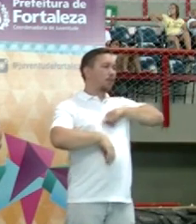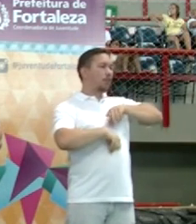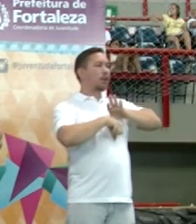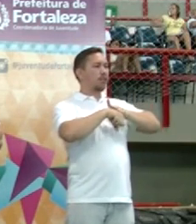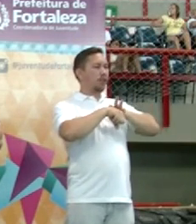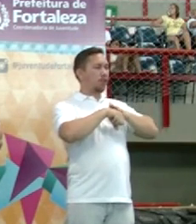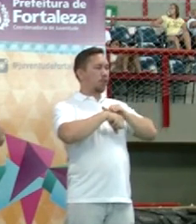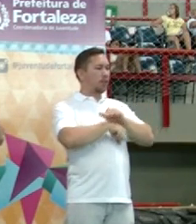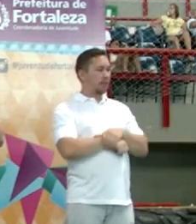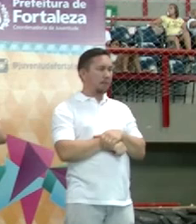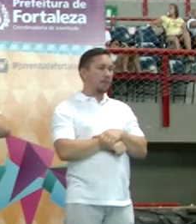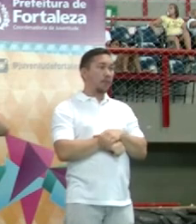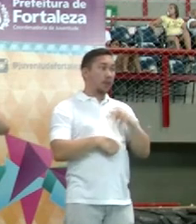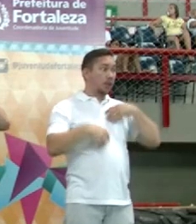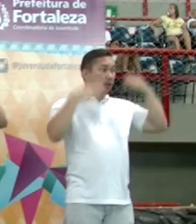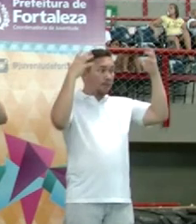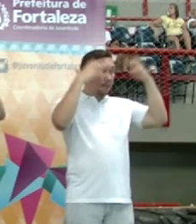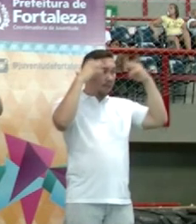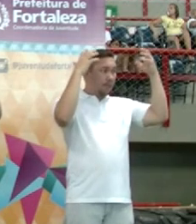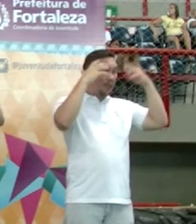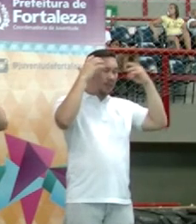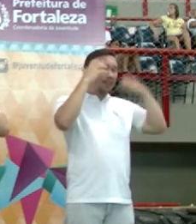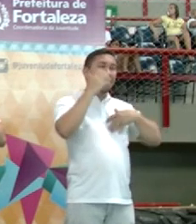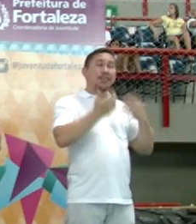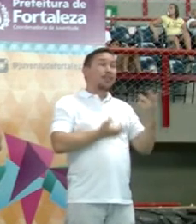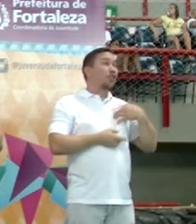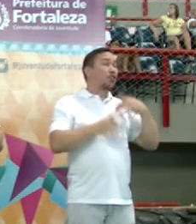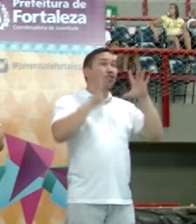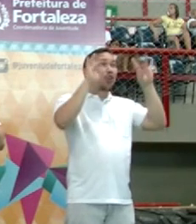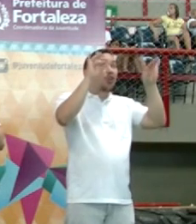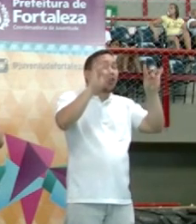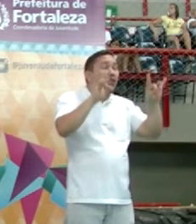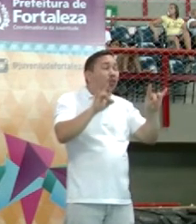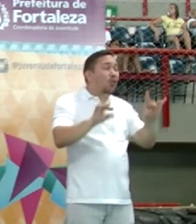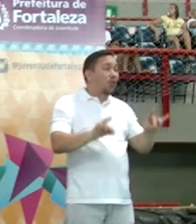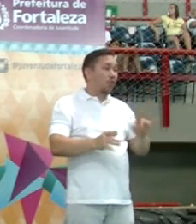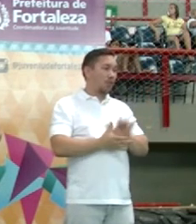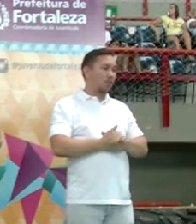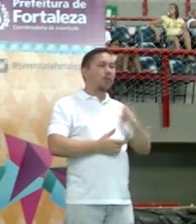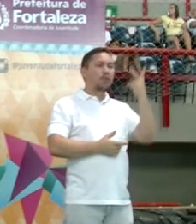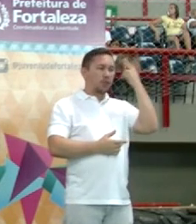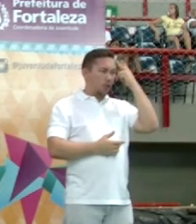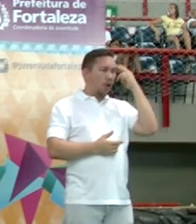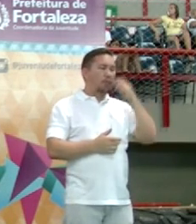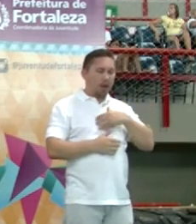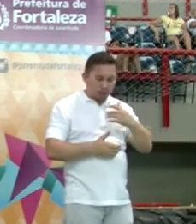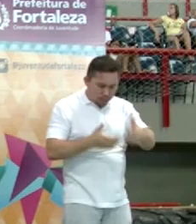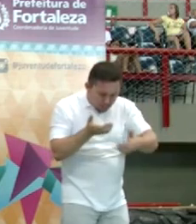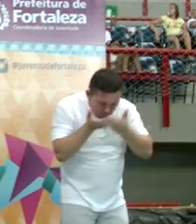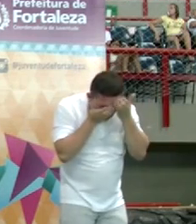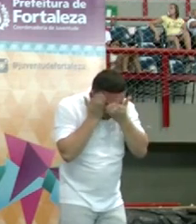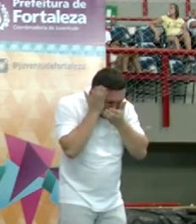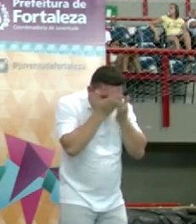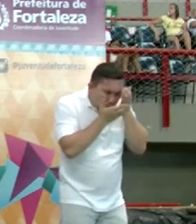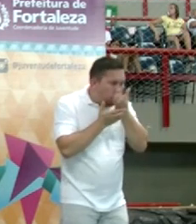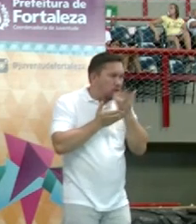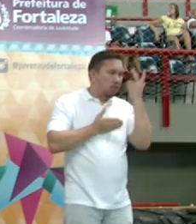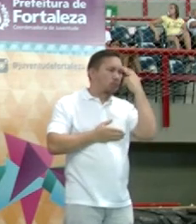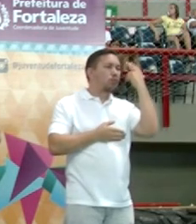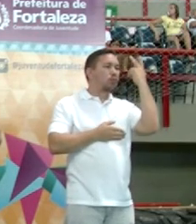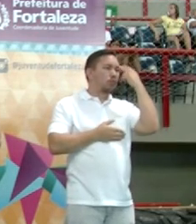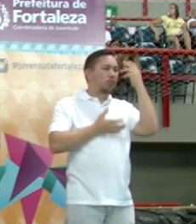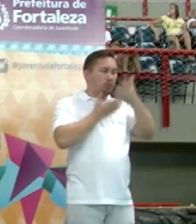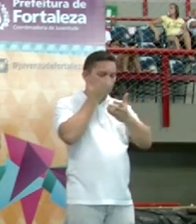adoecia. Então o banho era para ocasiões específicas. Era normal lavar o rosto? Sim.